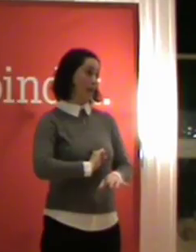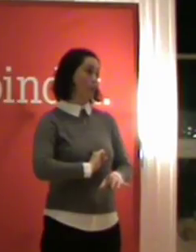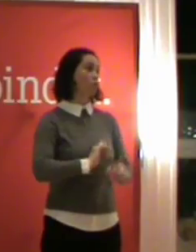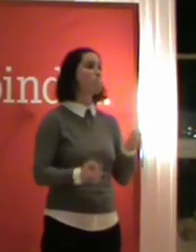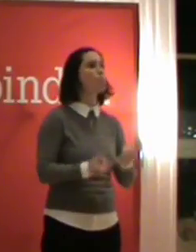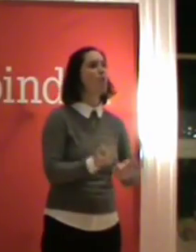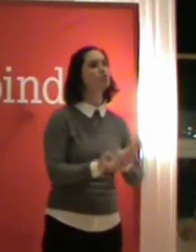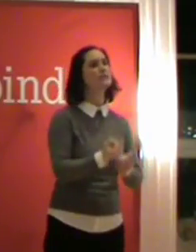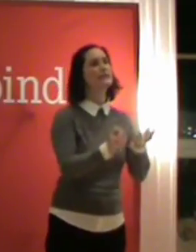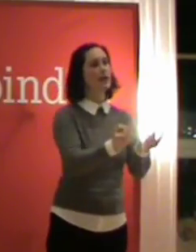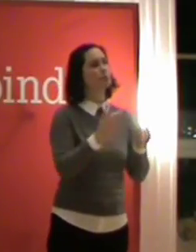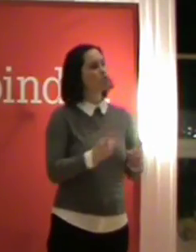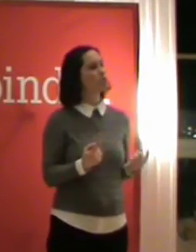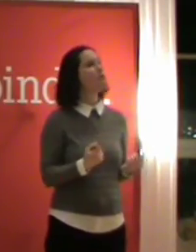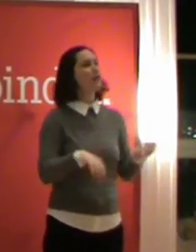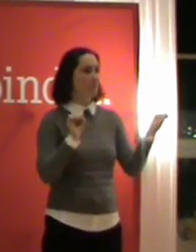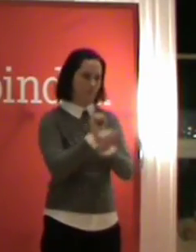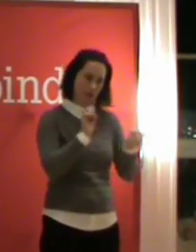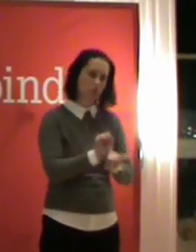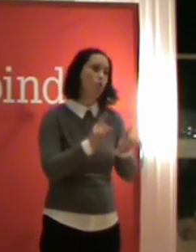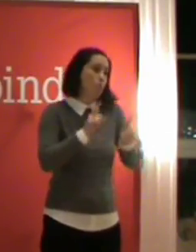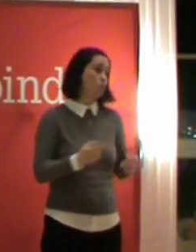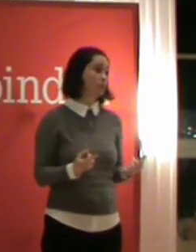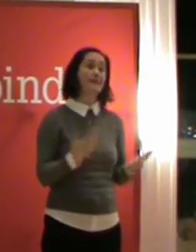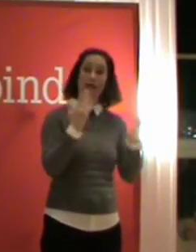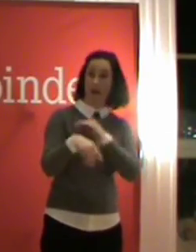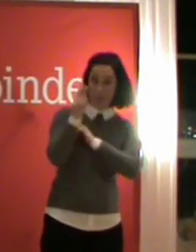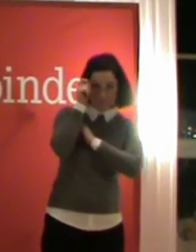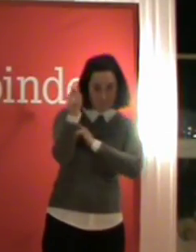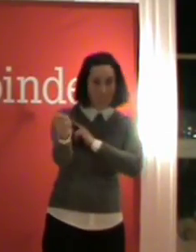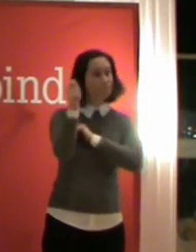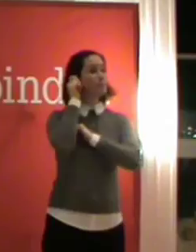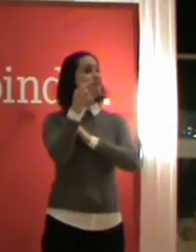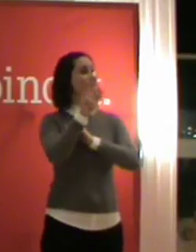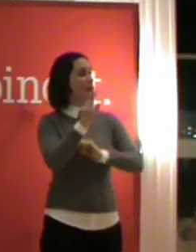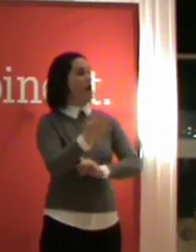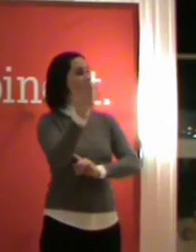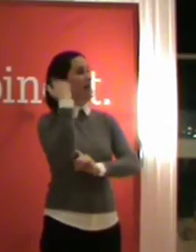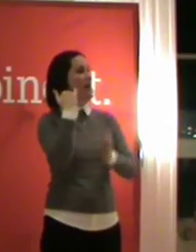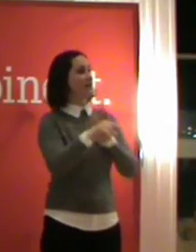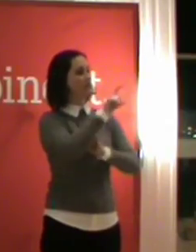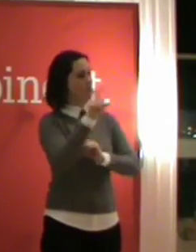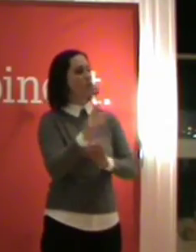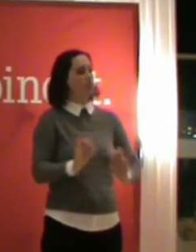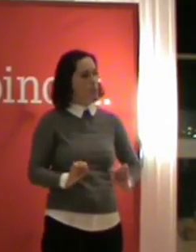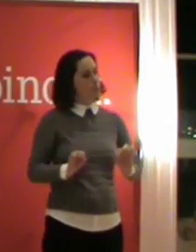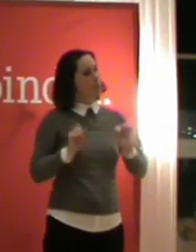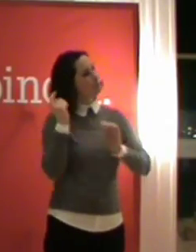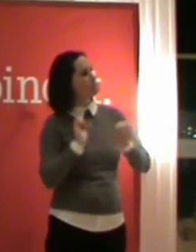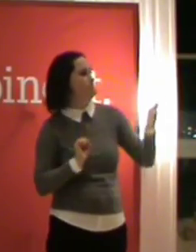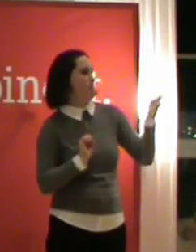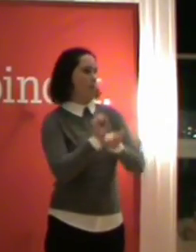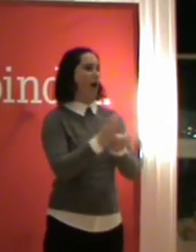provozieren, dann braucht sie den Widerspruch erst recht. Meine Hochachtung vor denjenigen, die widersprechen und eben